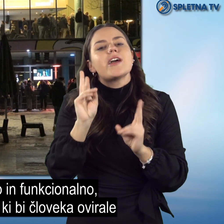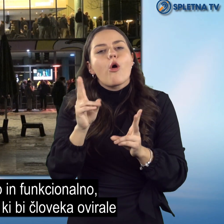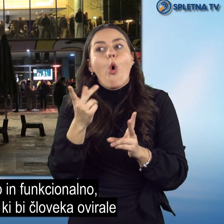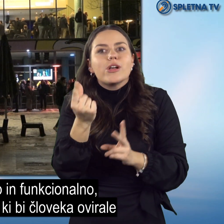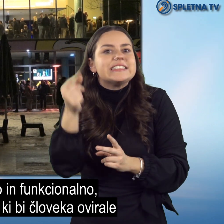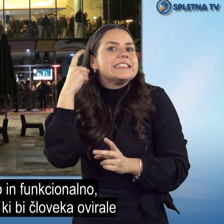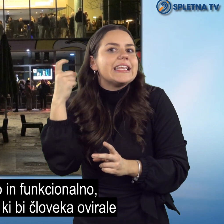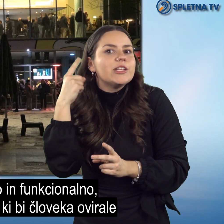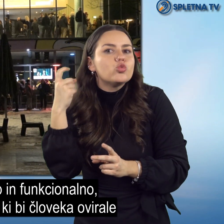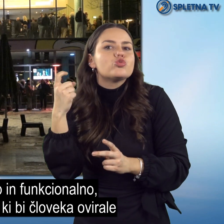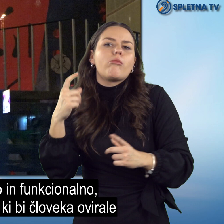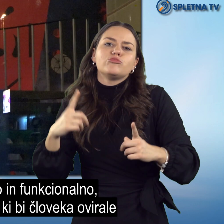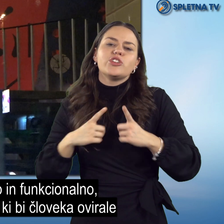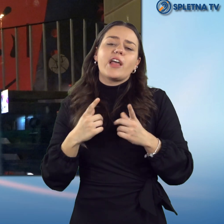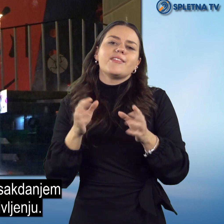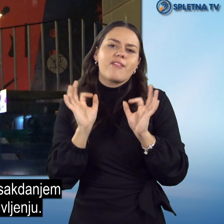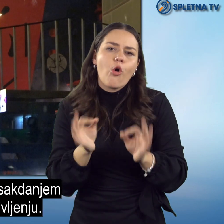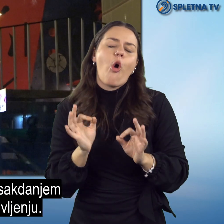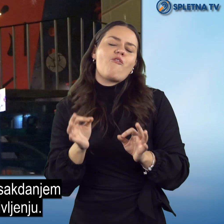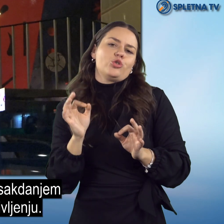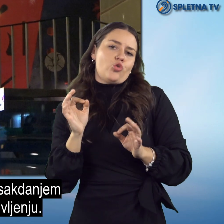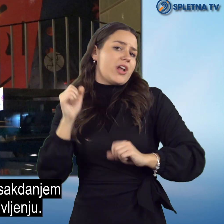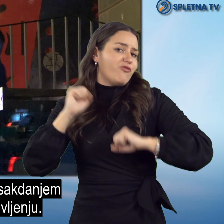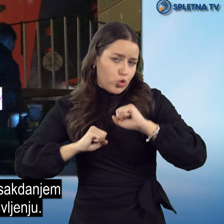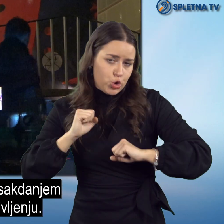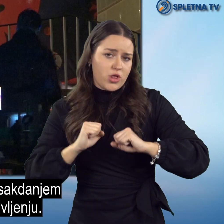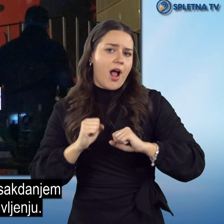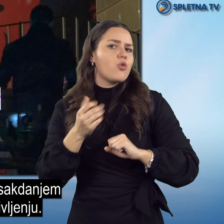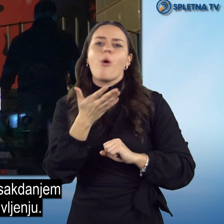brez posledic, ki bi človeka ovirale pri vsakdanjem življenju.